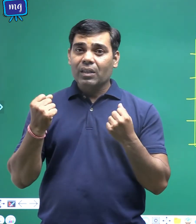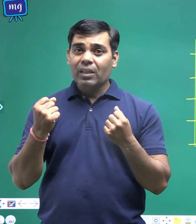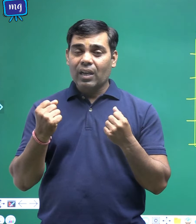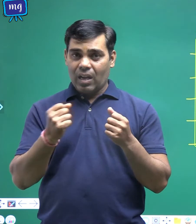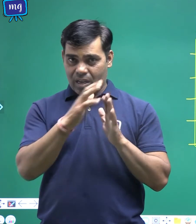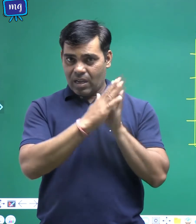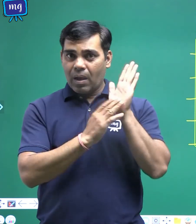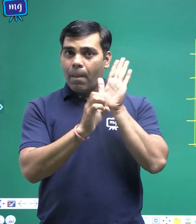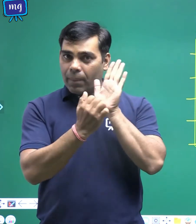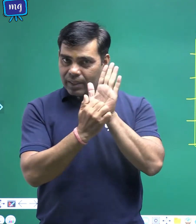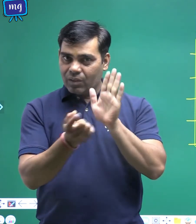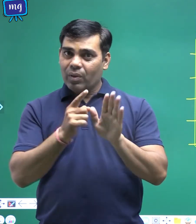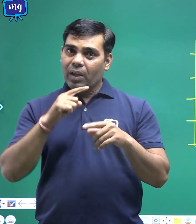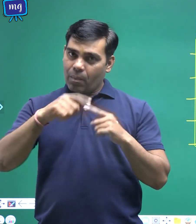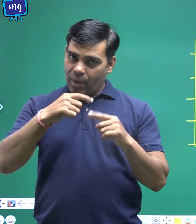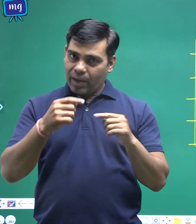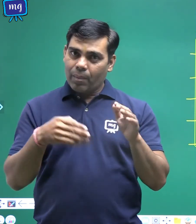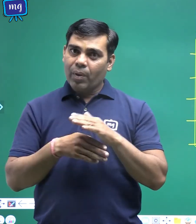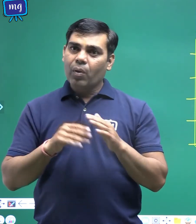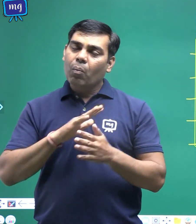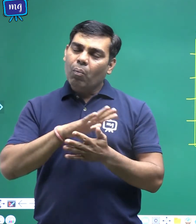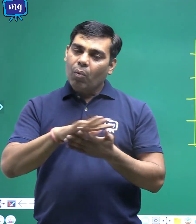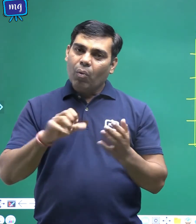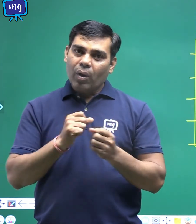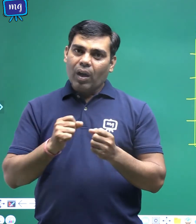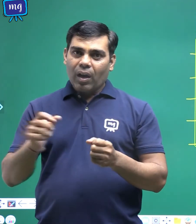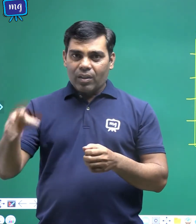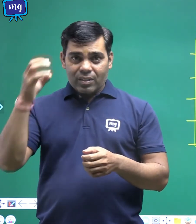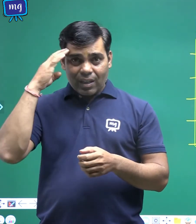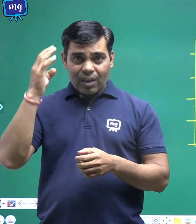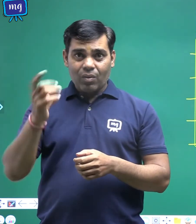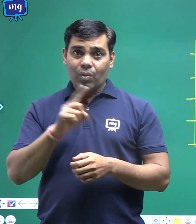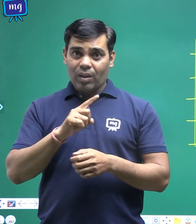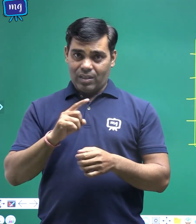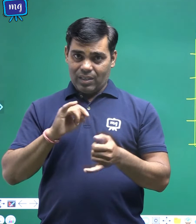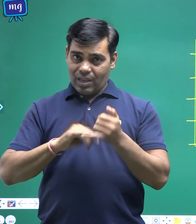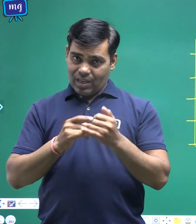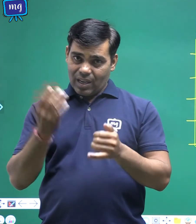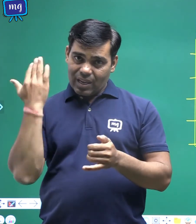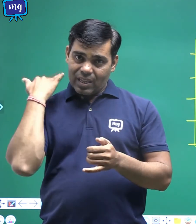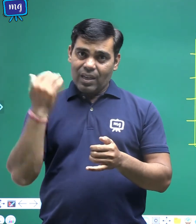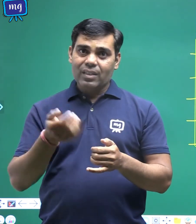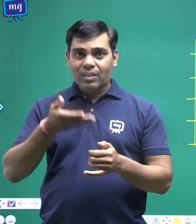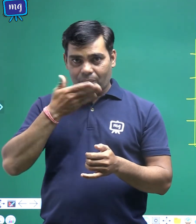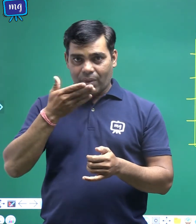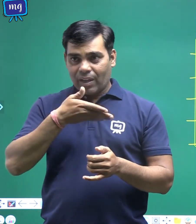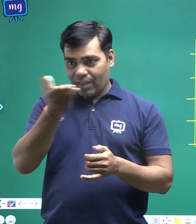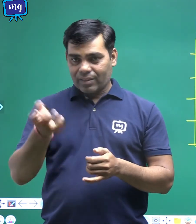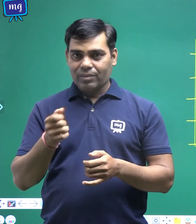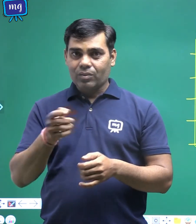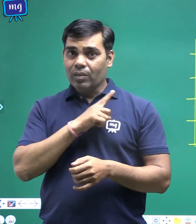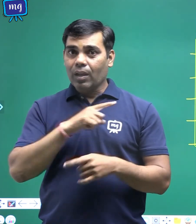उनके बारे में पूरा ज्ञान, पूरा उनका इतिहास पढ़ाया है, उनके बारे